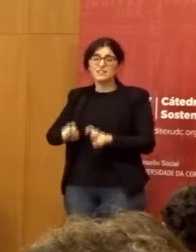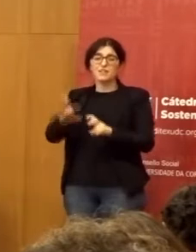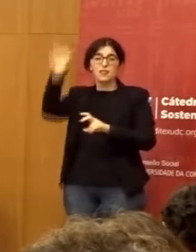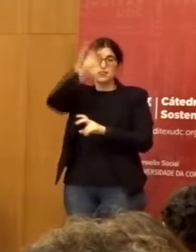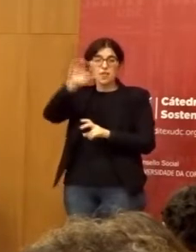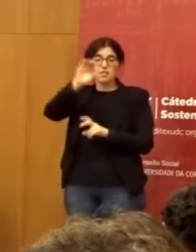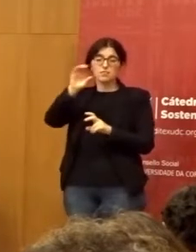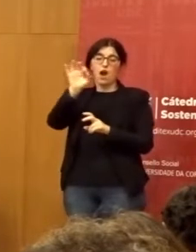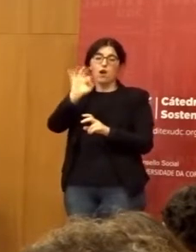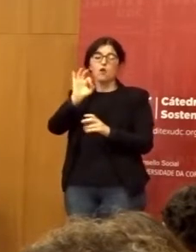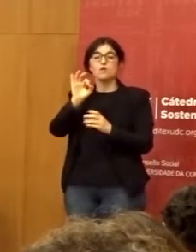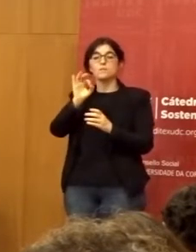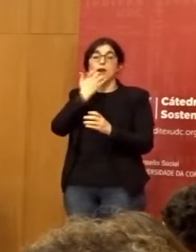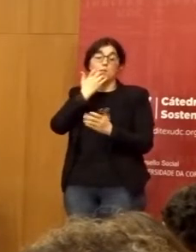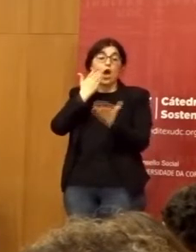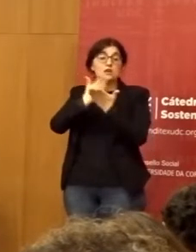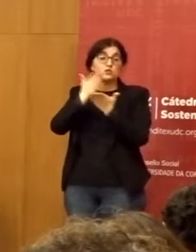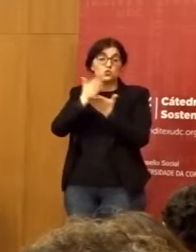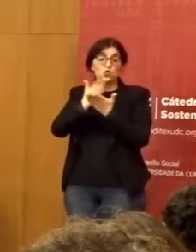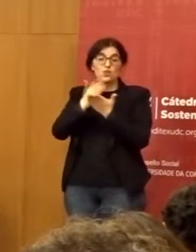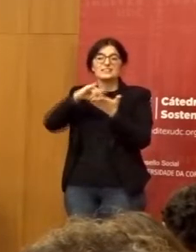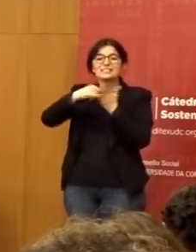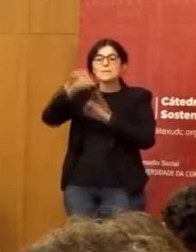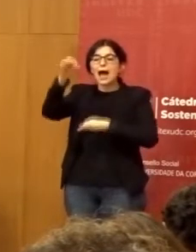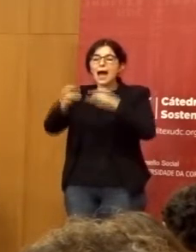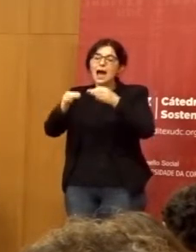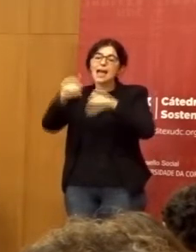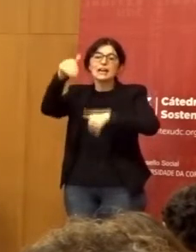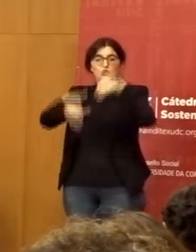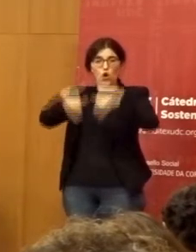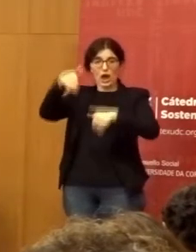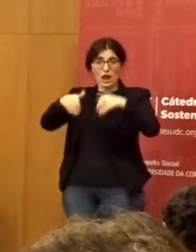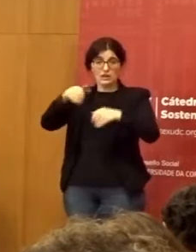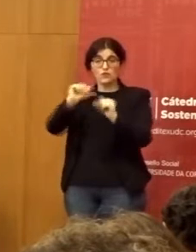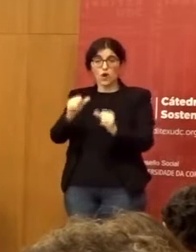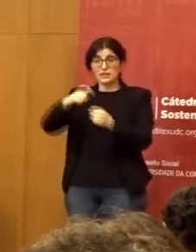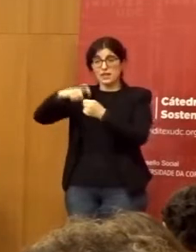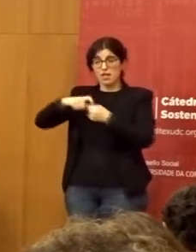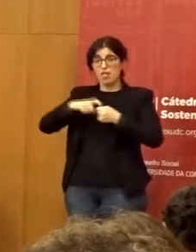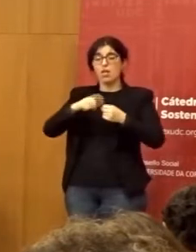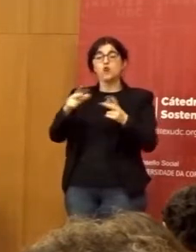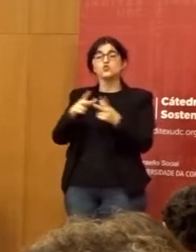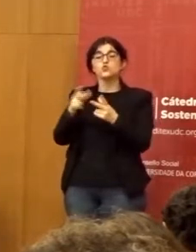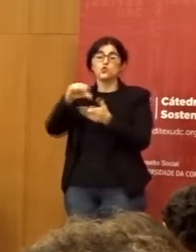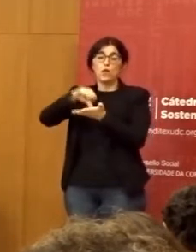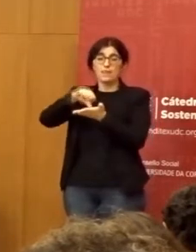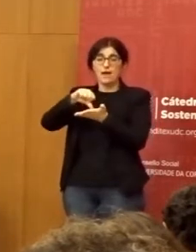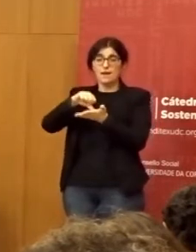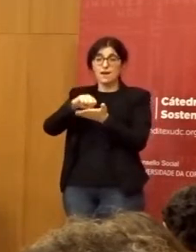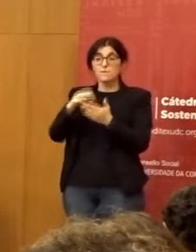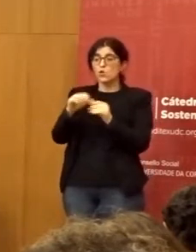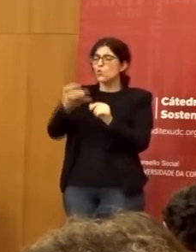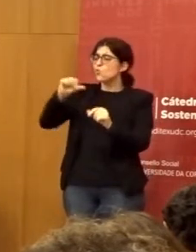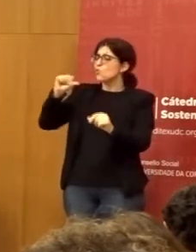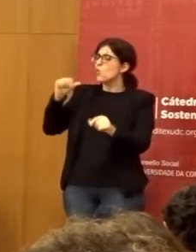fundamentales o el estudio de los sistemas electorales y los mecanismos de participación ciudadana, pero desde hace más de 10 años su línea de investigación principal